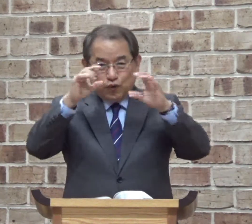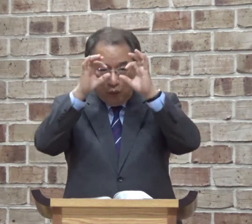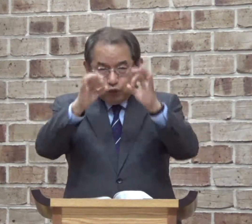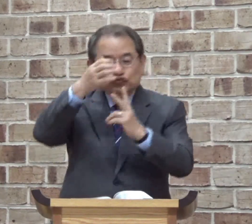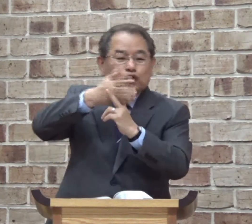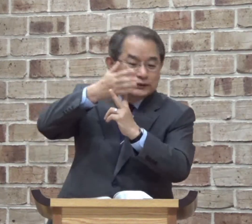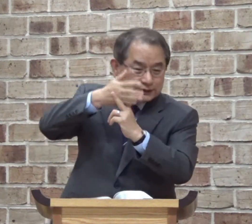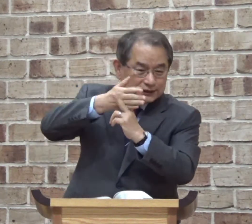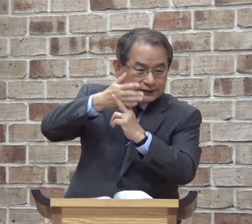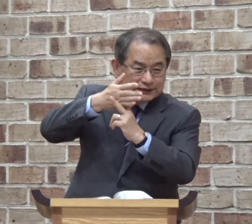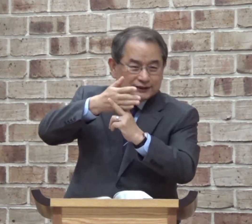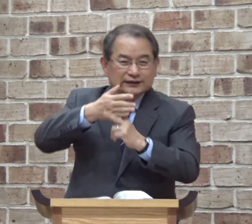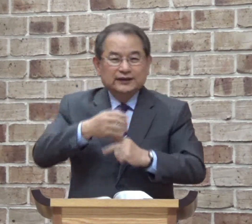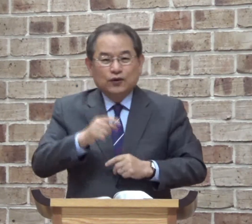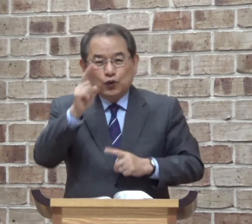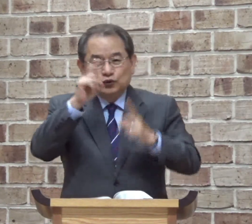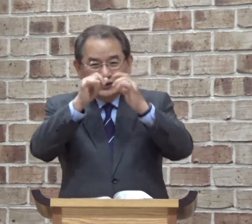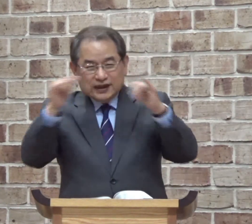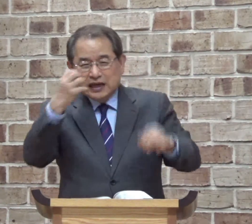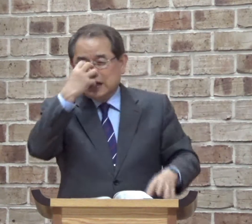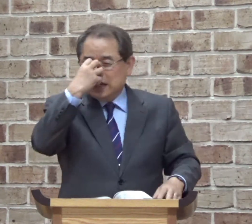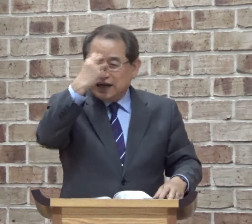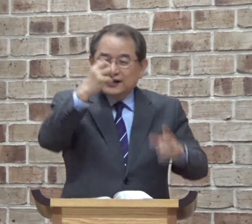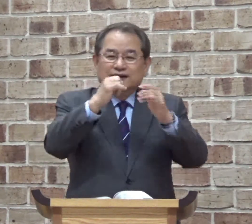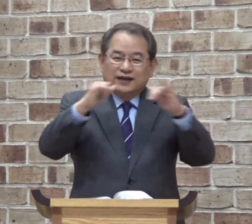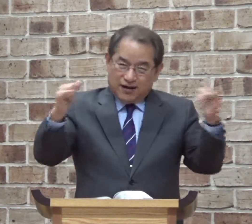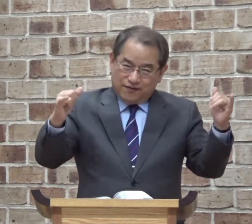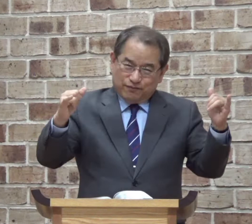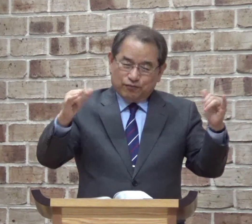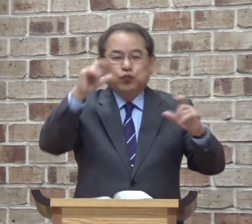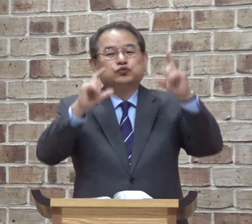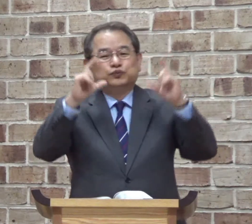어떤 사람은 교만하고 어떤 사람은 겸손합니다.